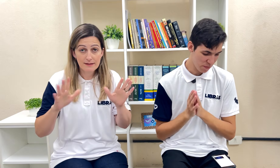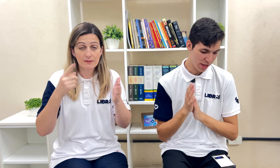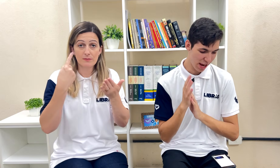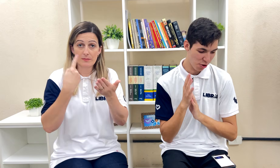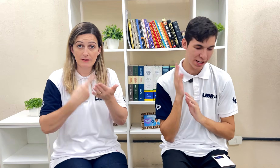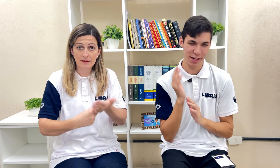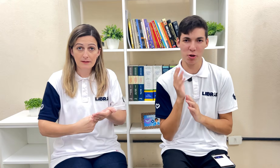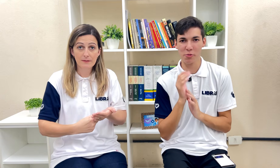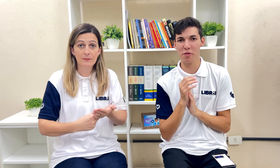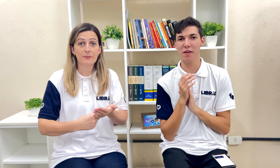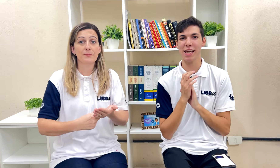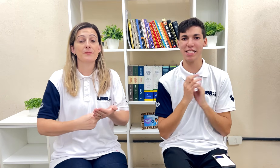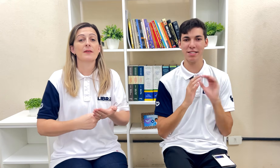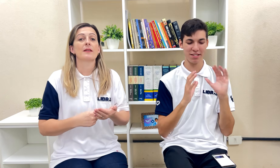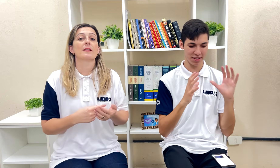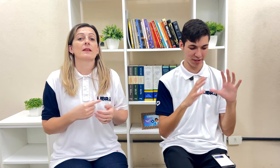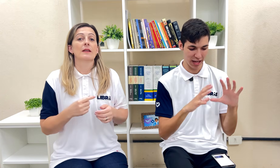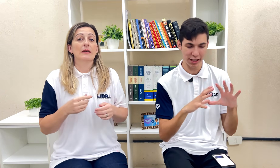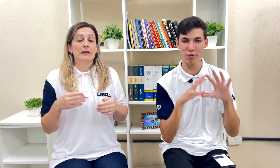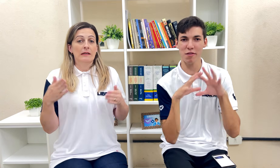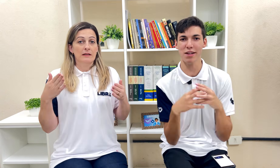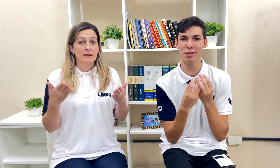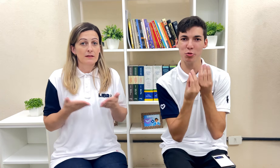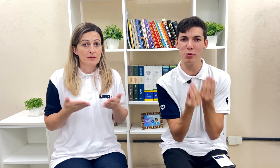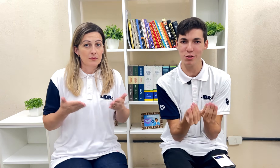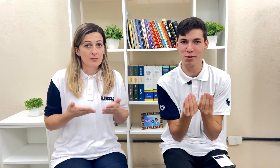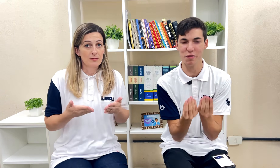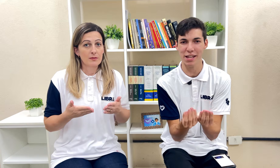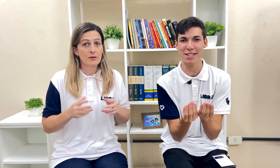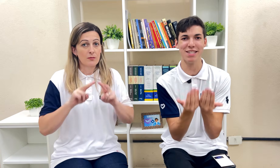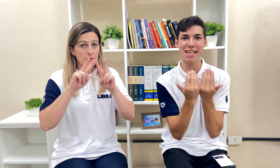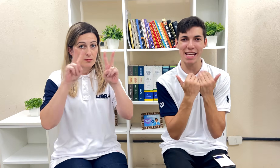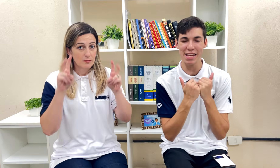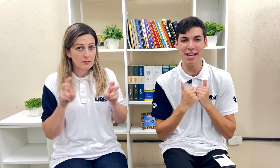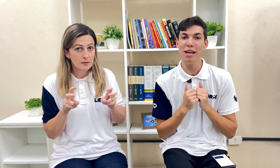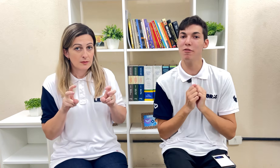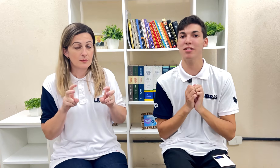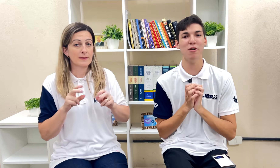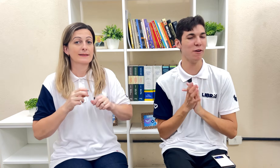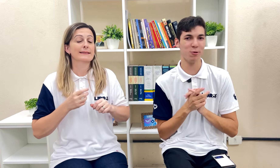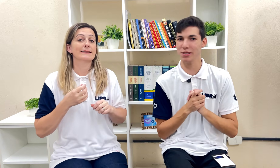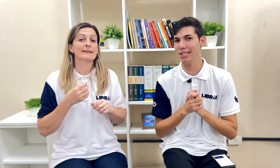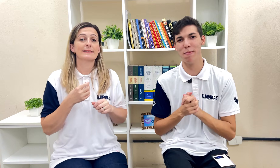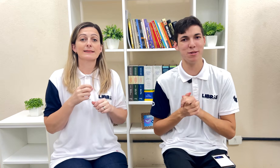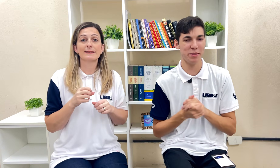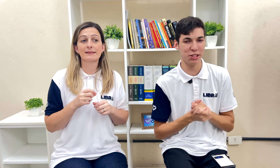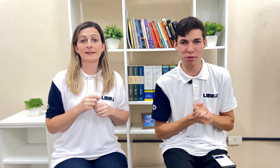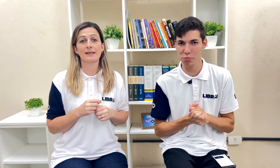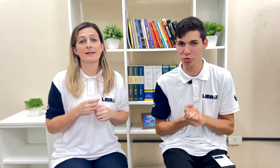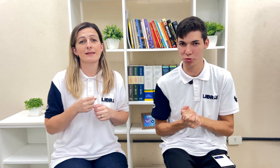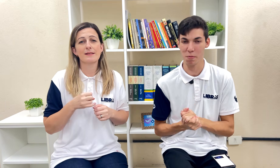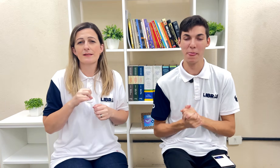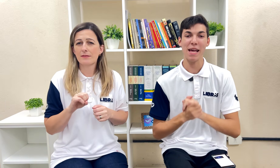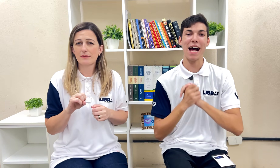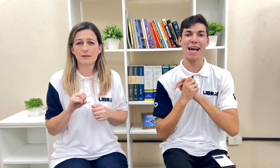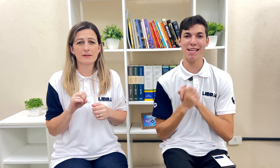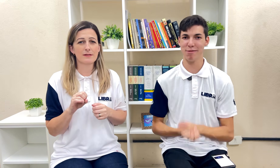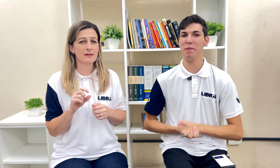E agora aquele tópico que eu falei que, ainda que você faça tudo isso que eu falei, sem ele, você não vai conseguir dar o mesmo entendimento para o surdo. A